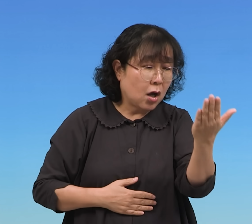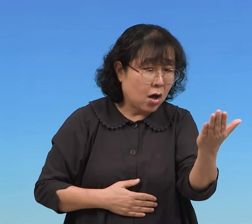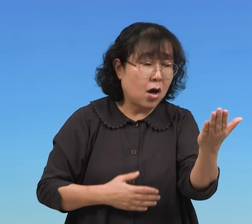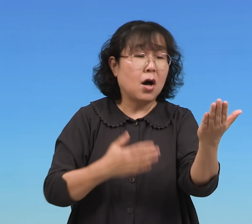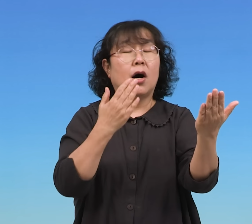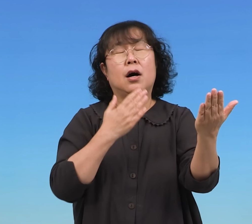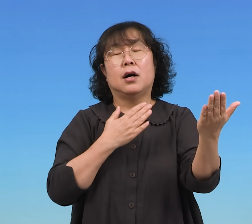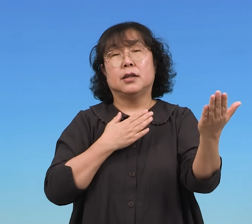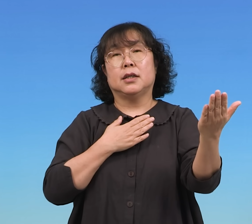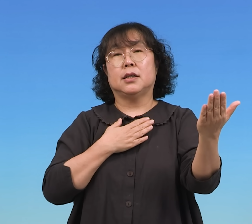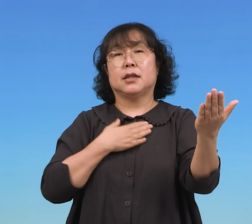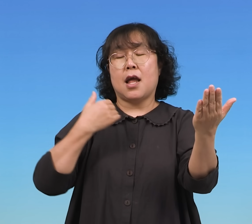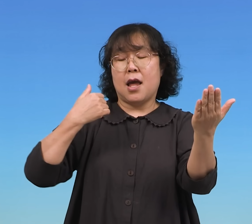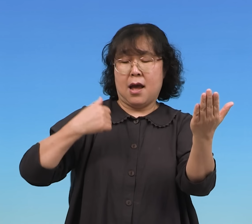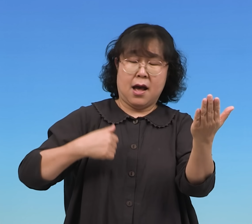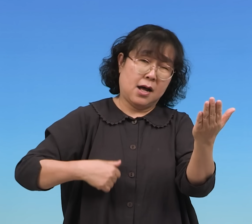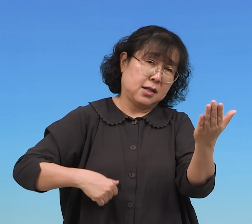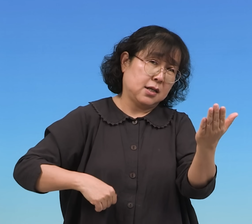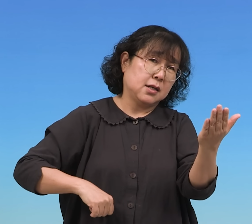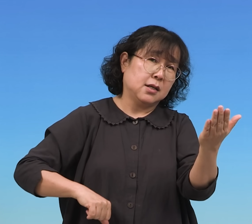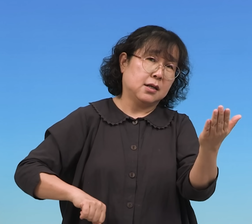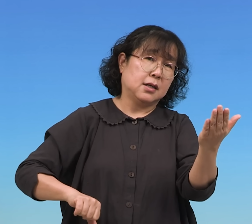너는 내 아들이라.